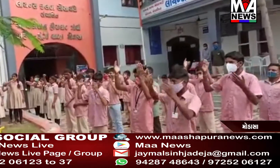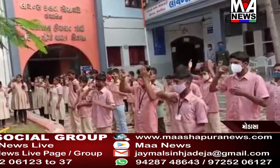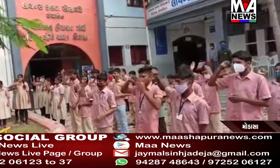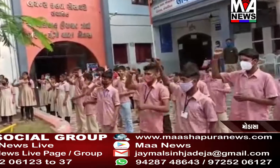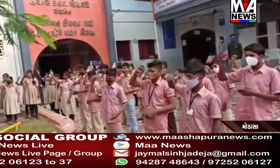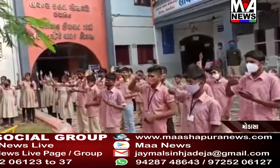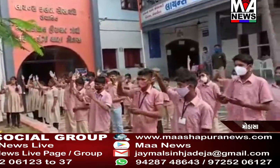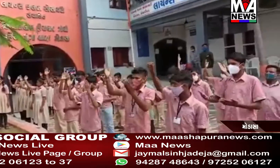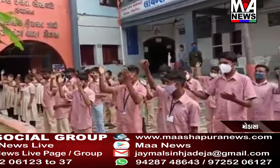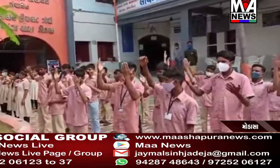કર્યું।